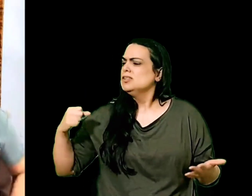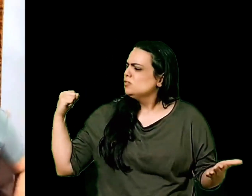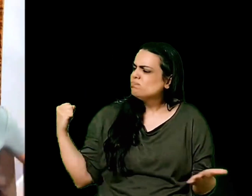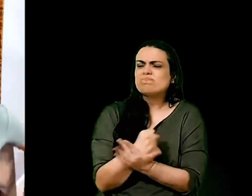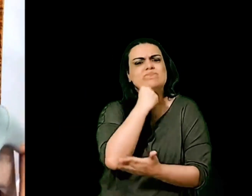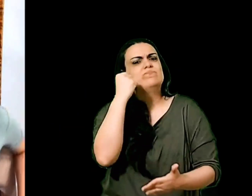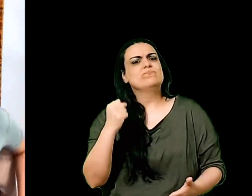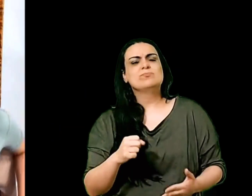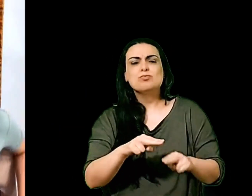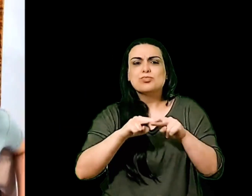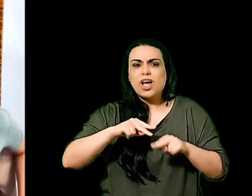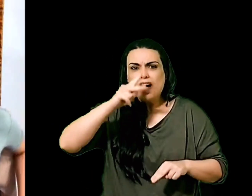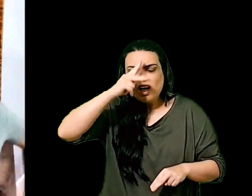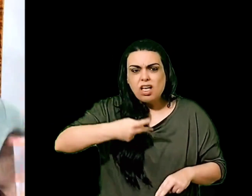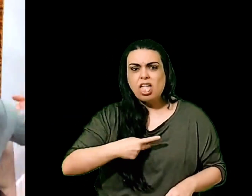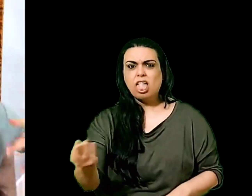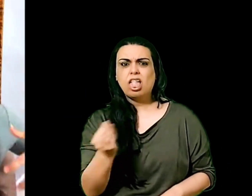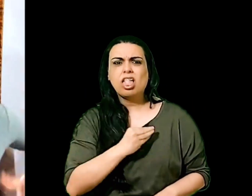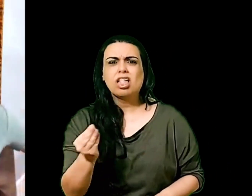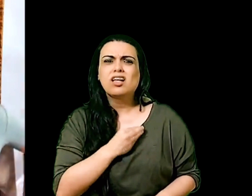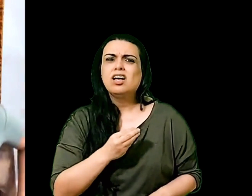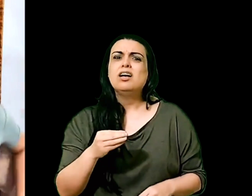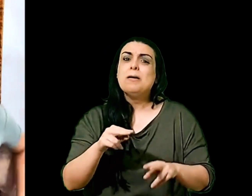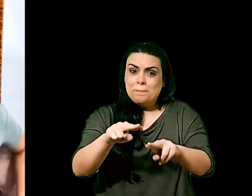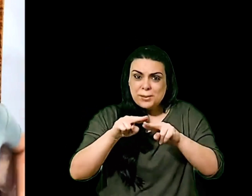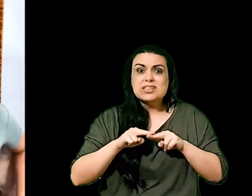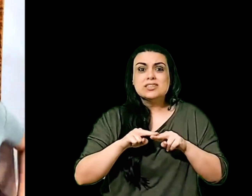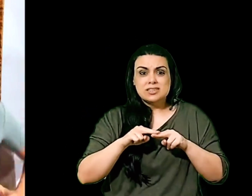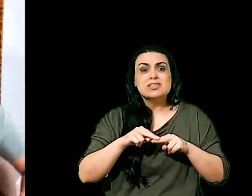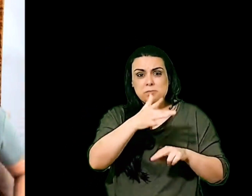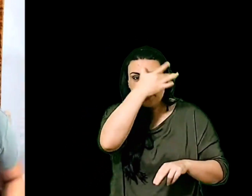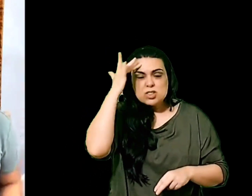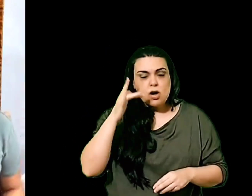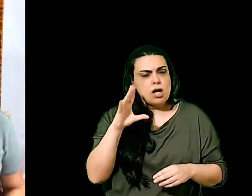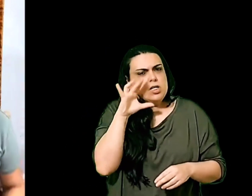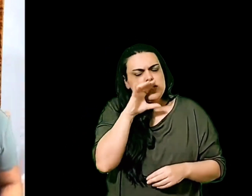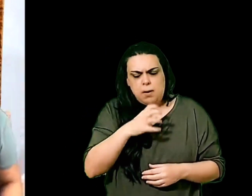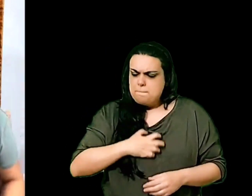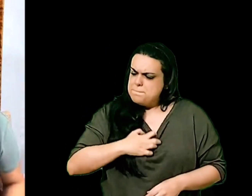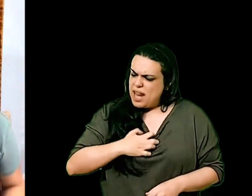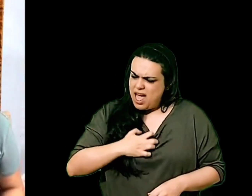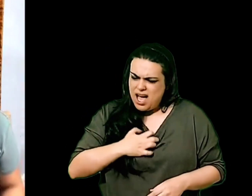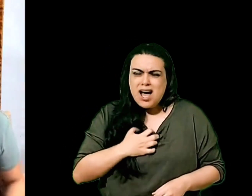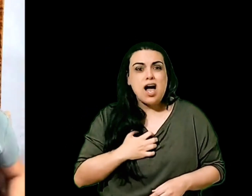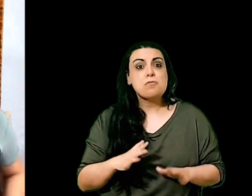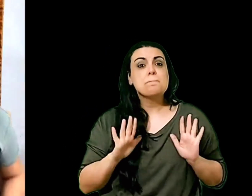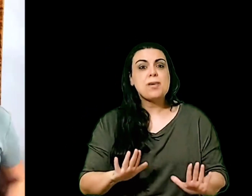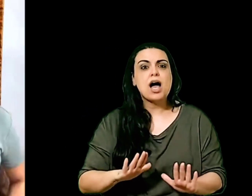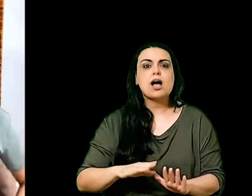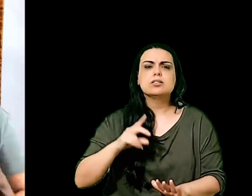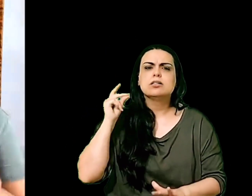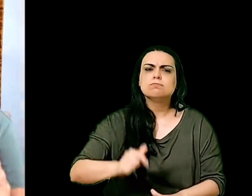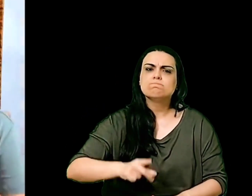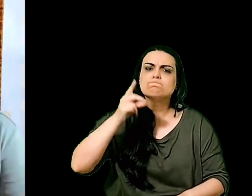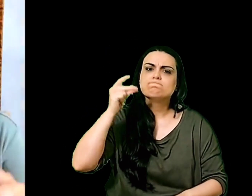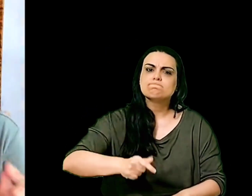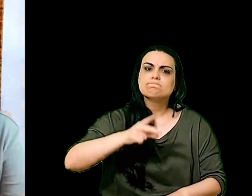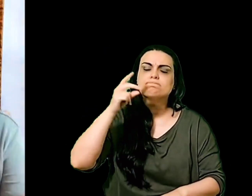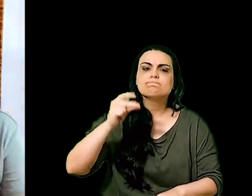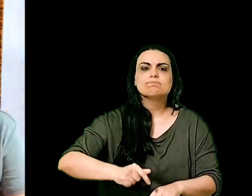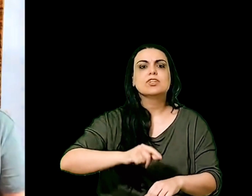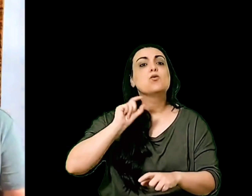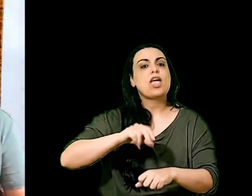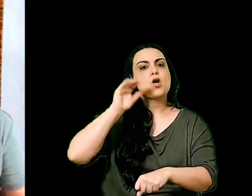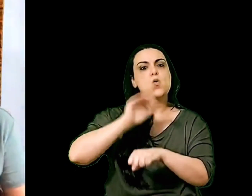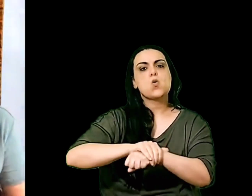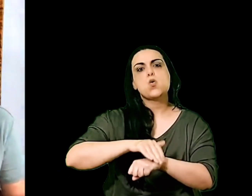gente que se rebelou contra si mesmo, contra as obras da carne, gente que está indignado consigo próprio. Só que por muito tempo